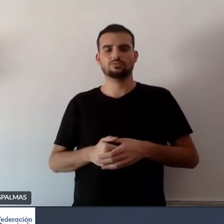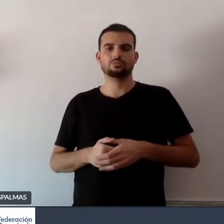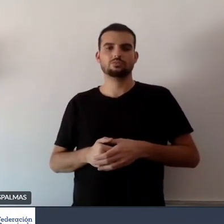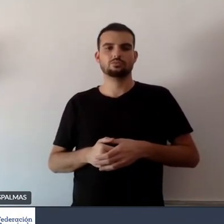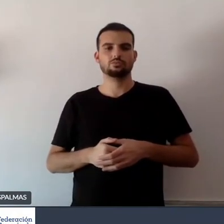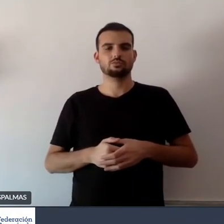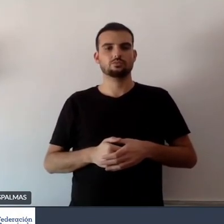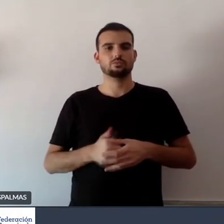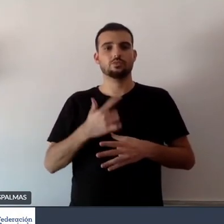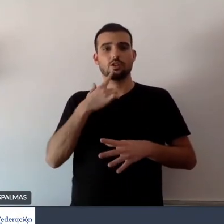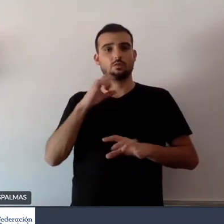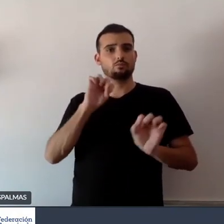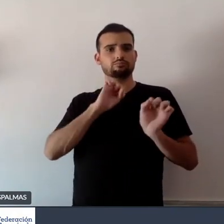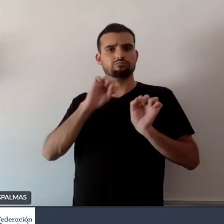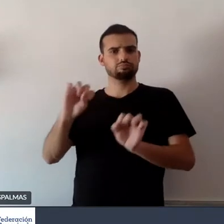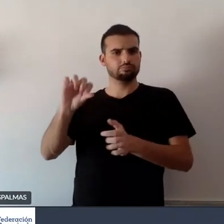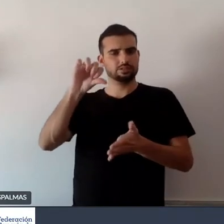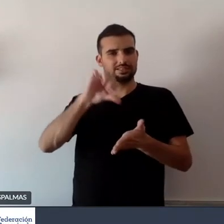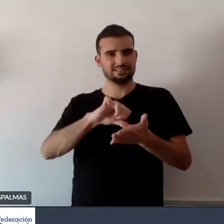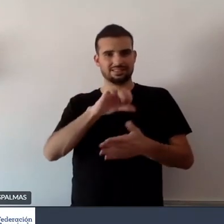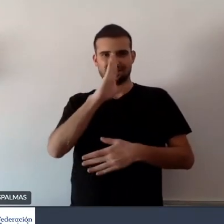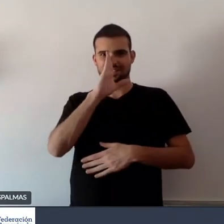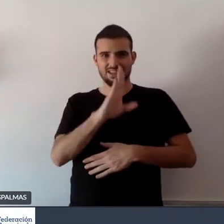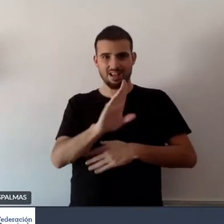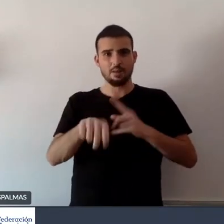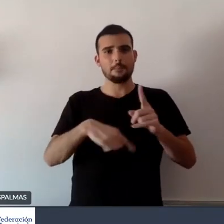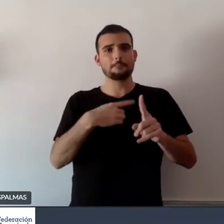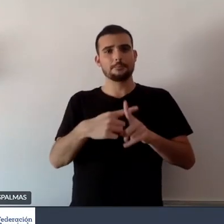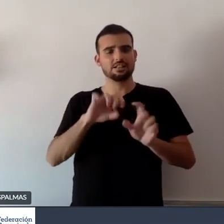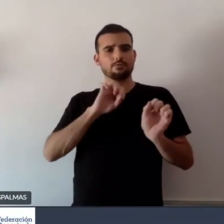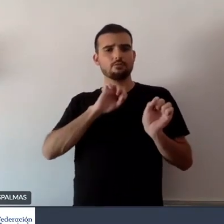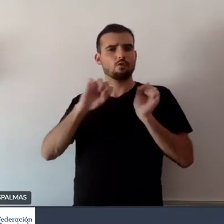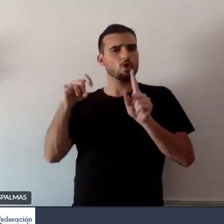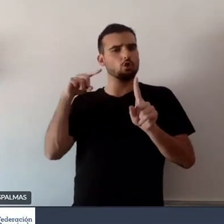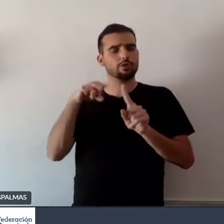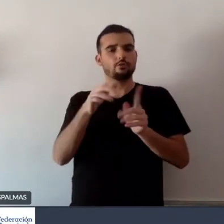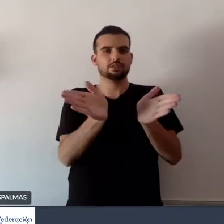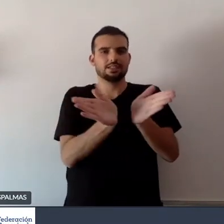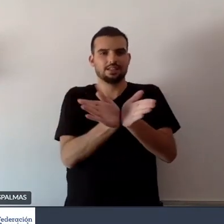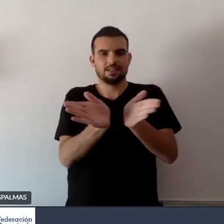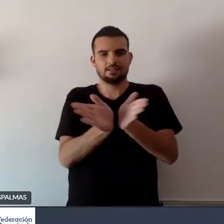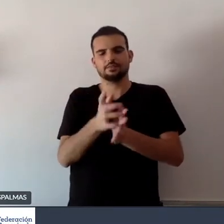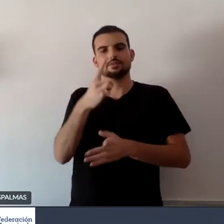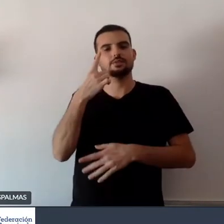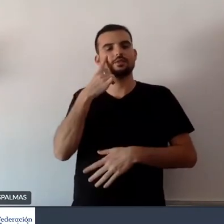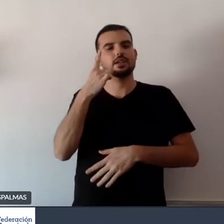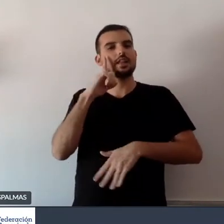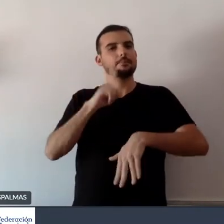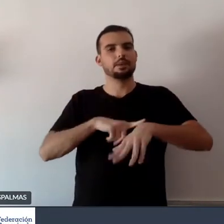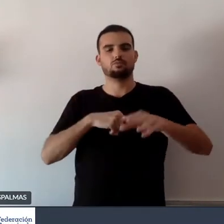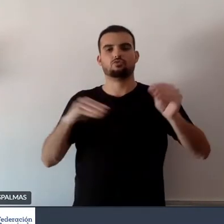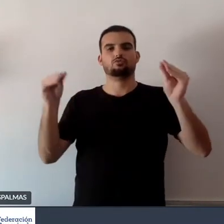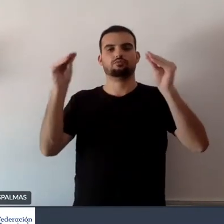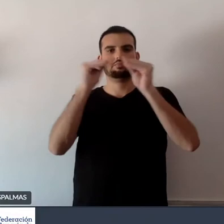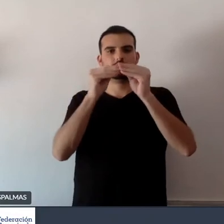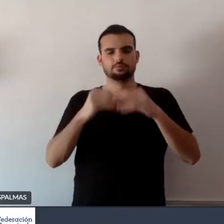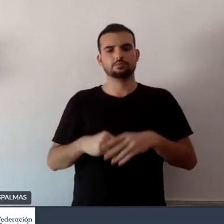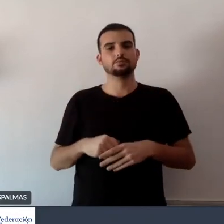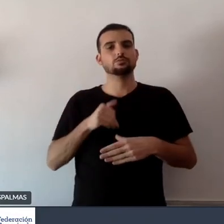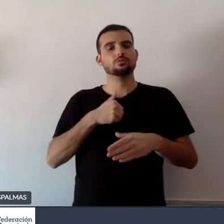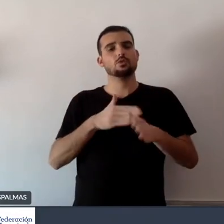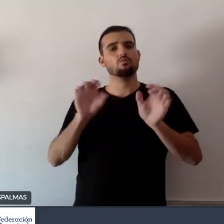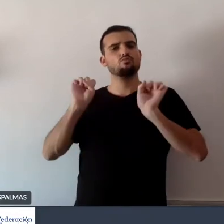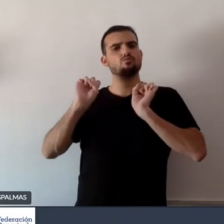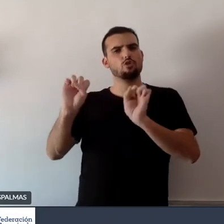Bloqueo directo central y al mismo tiempo bloqueo para tirador en la esquina. Fijaros, al mismo tiempo. Bloqueo directo